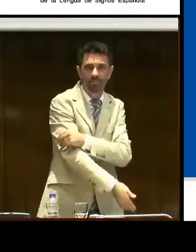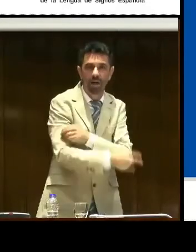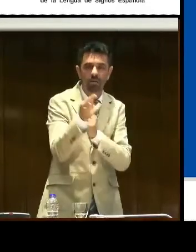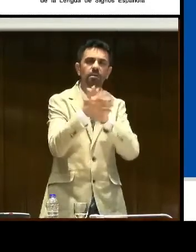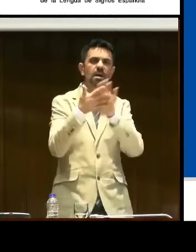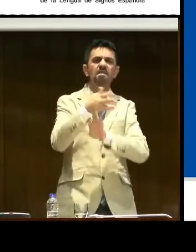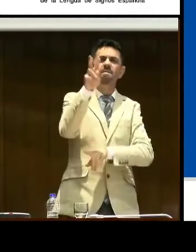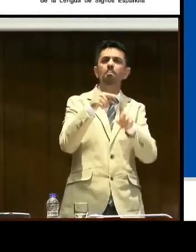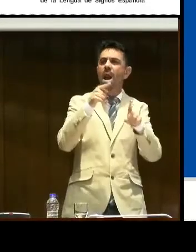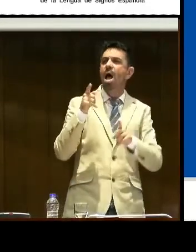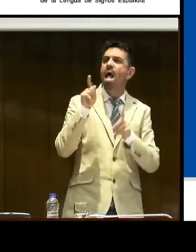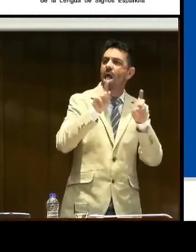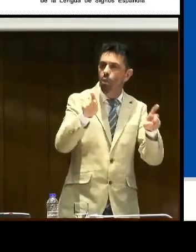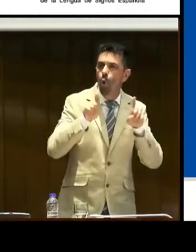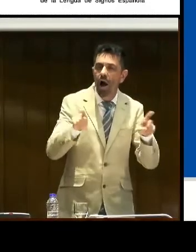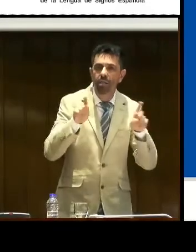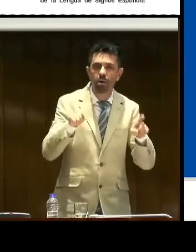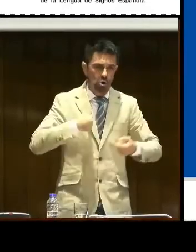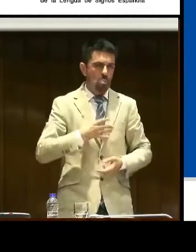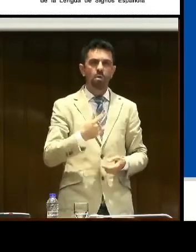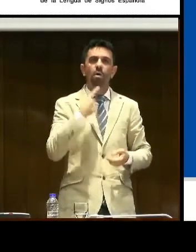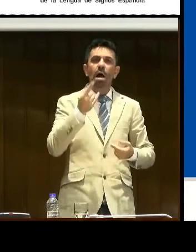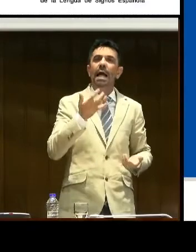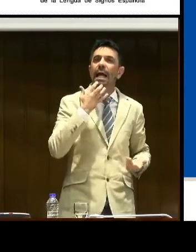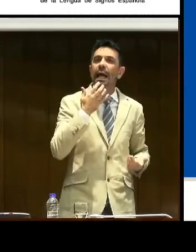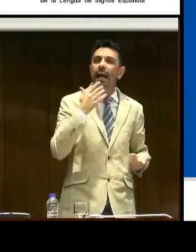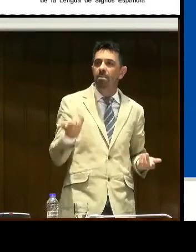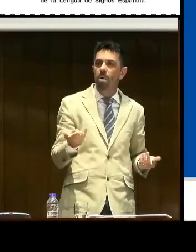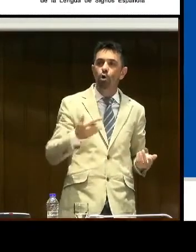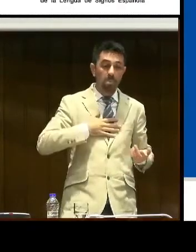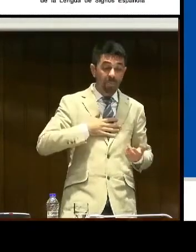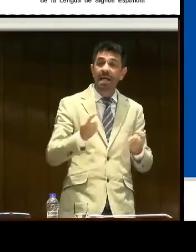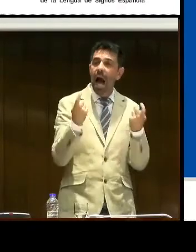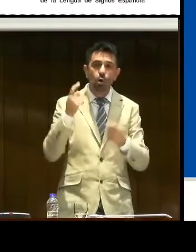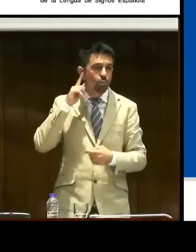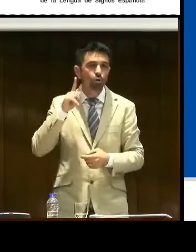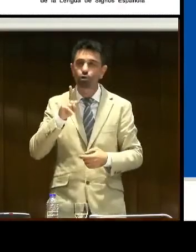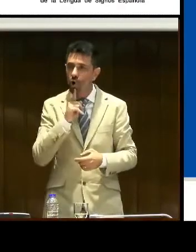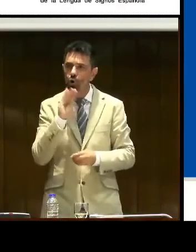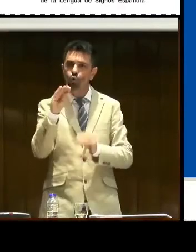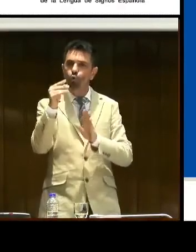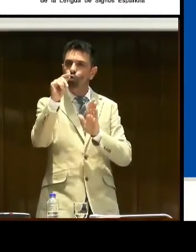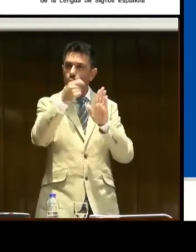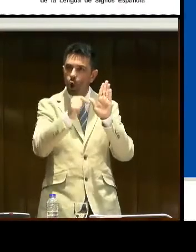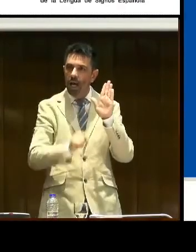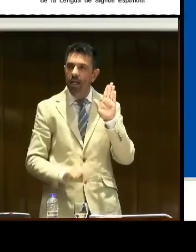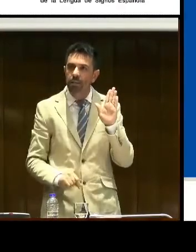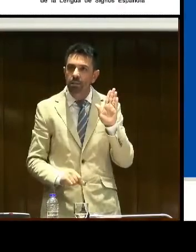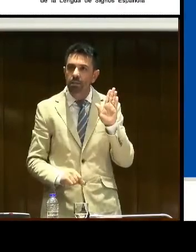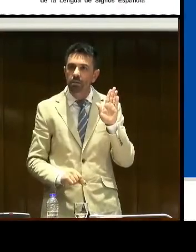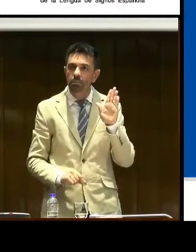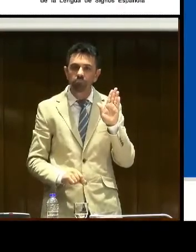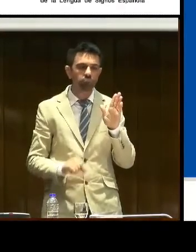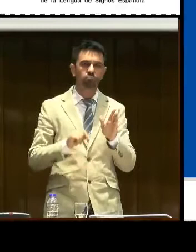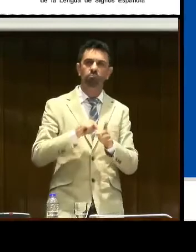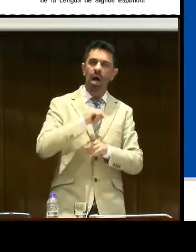educación. Las notas obtenidas en la prueba de acceso a la universidad, curso tras curso, por los